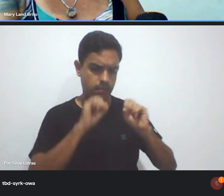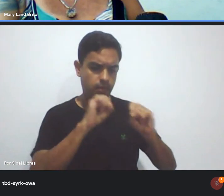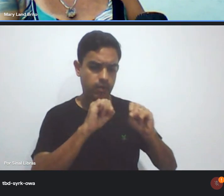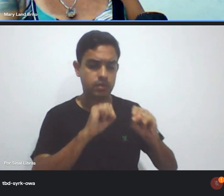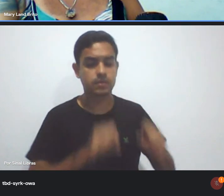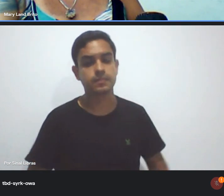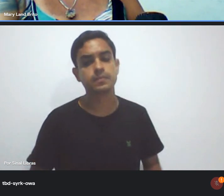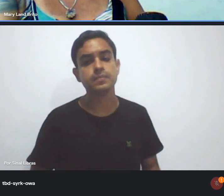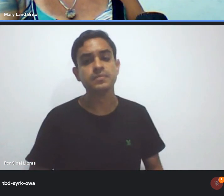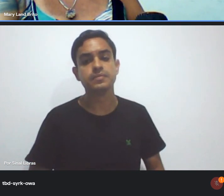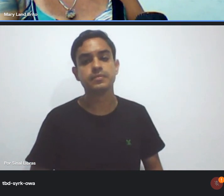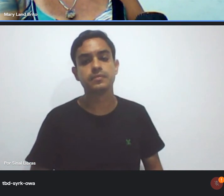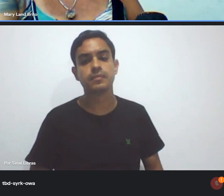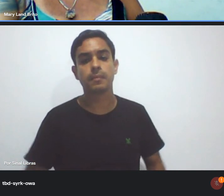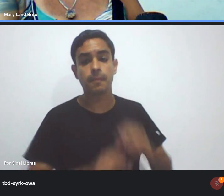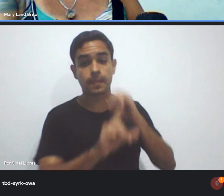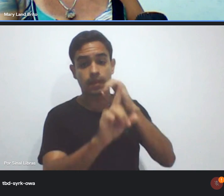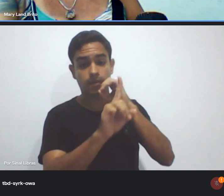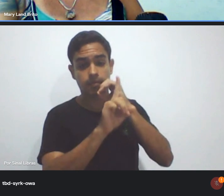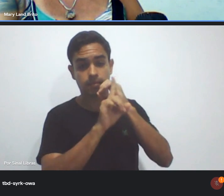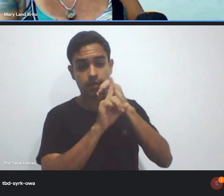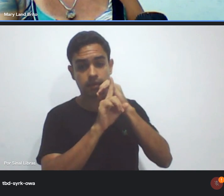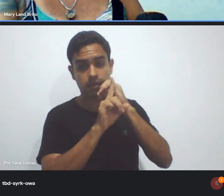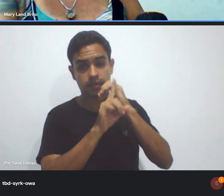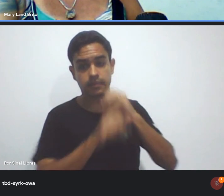O seu áudio está fechado.